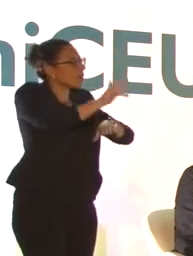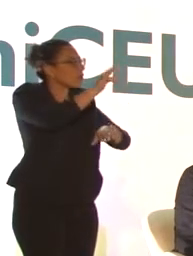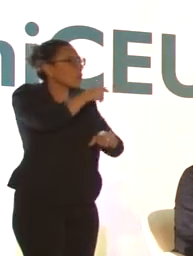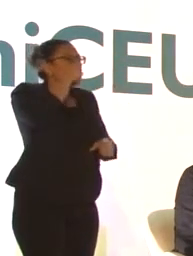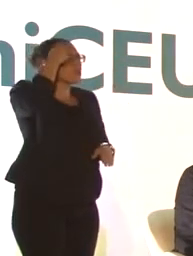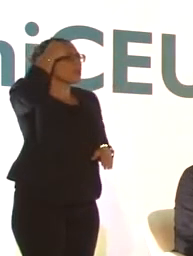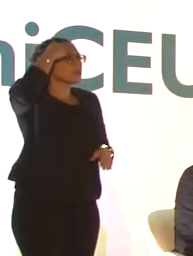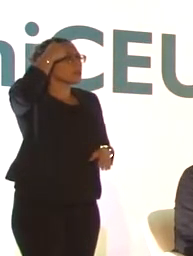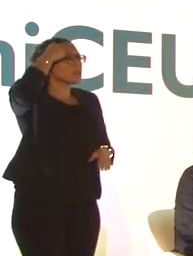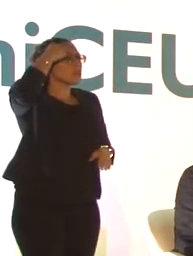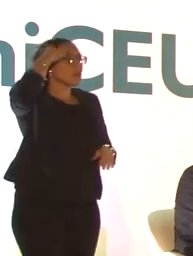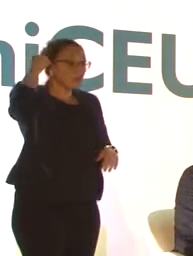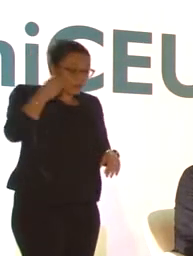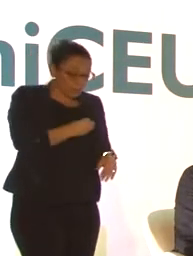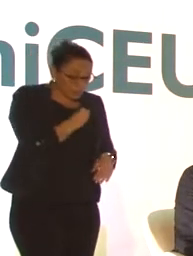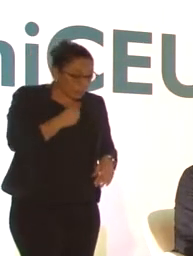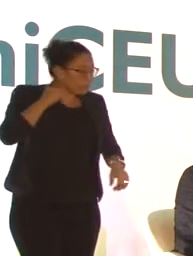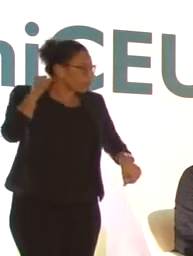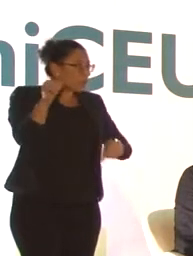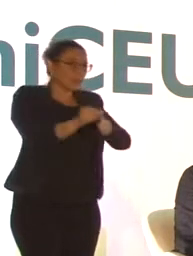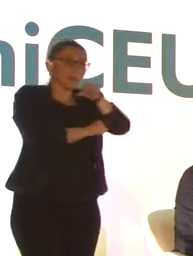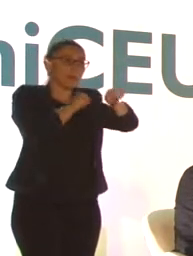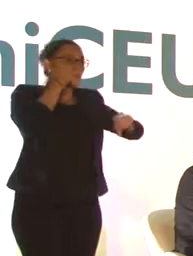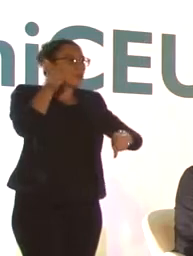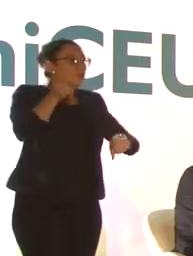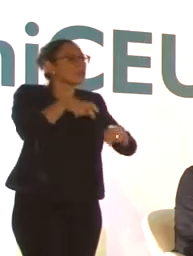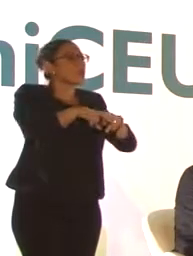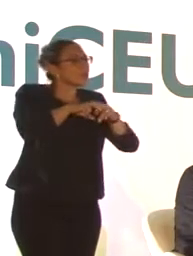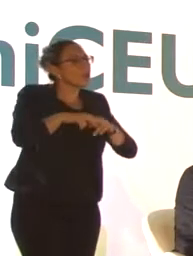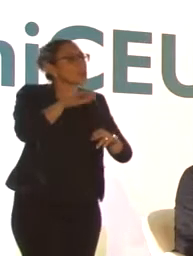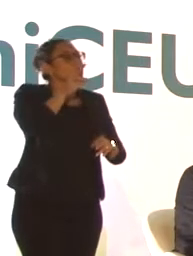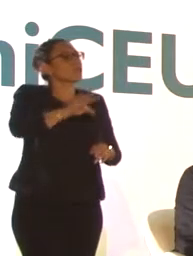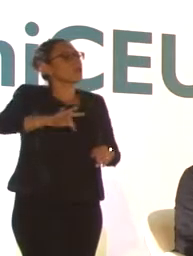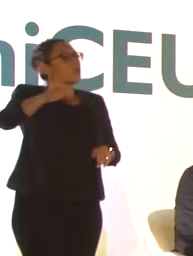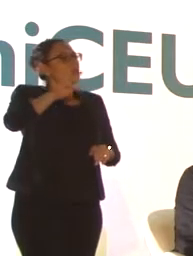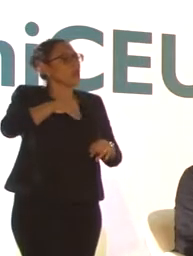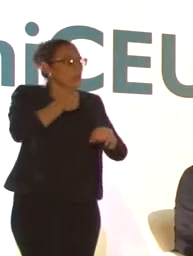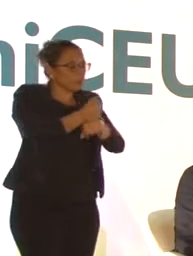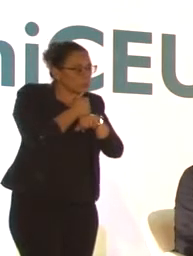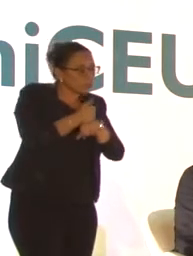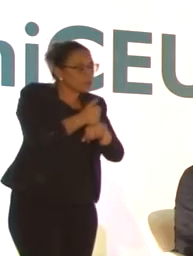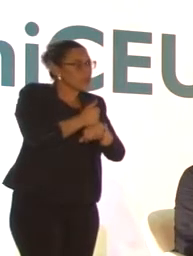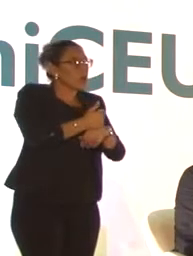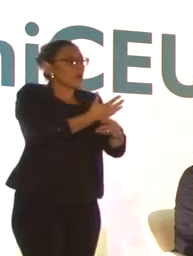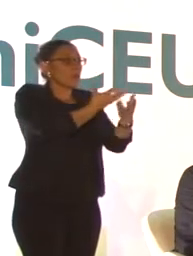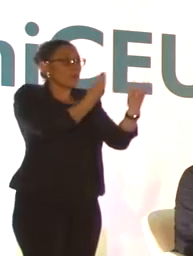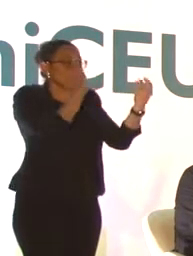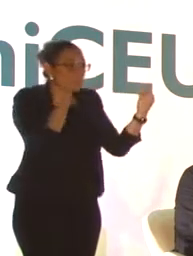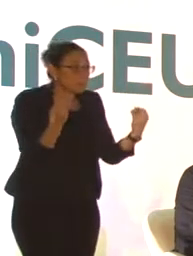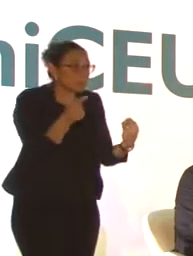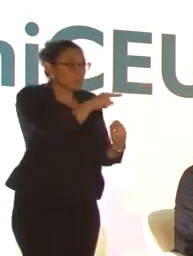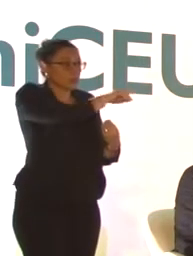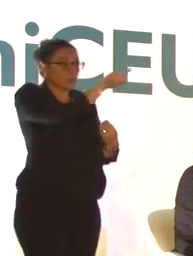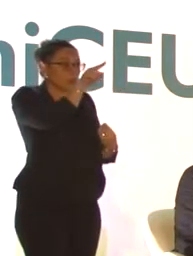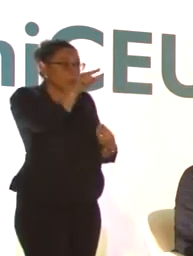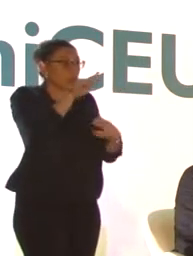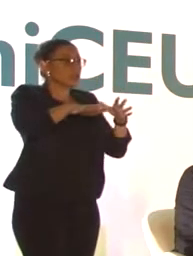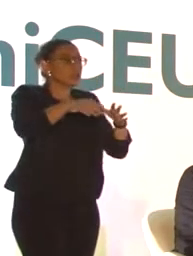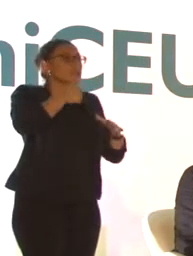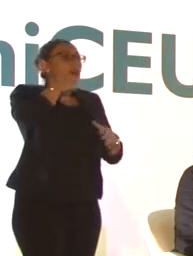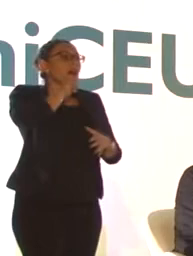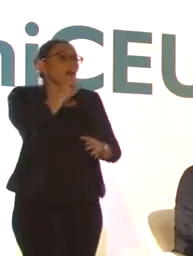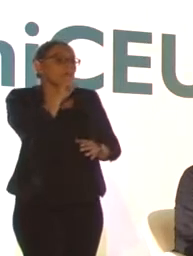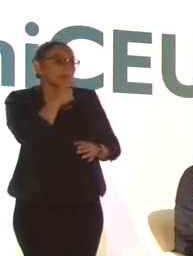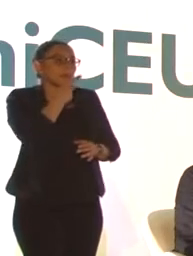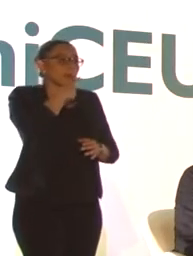muda a história de vida de uma pessoa. Muda. Muitos aqui que talvez não tiveram pais que fizeram